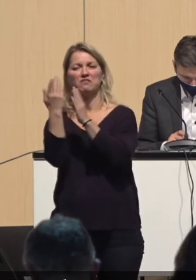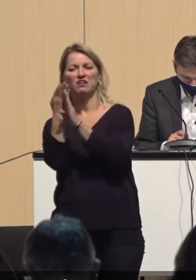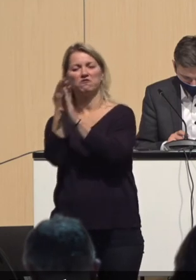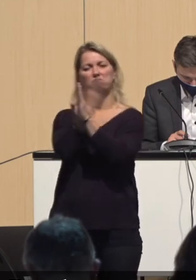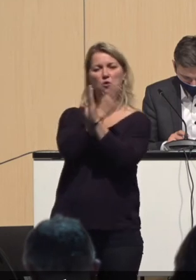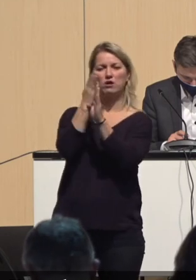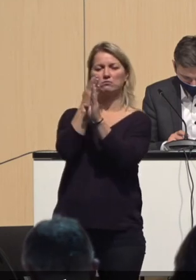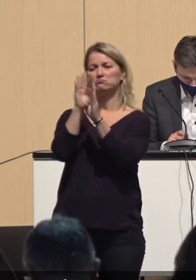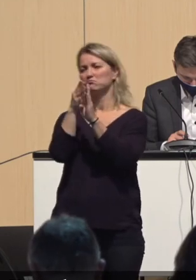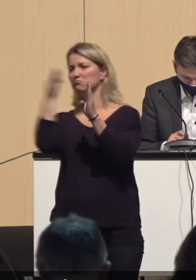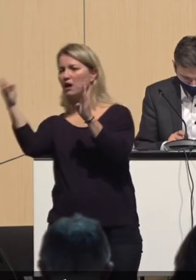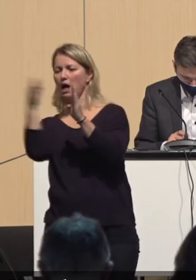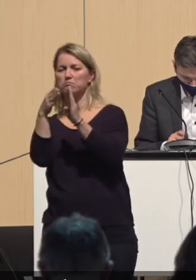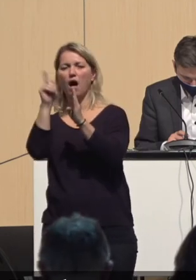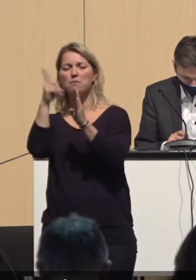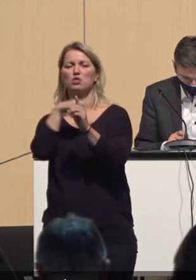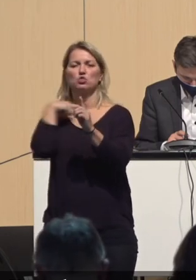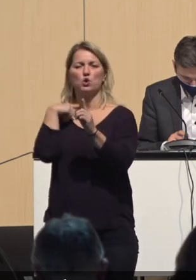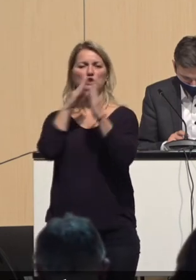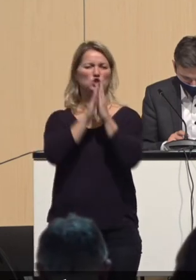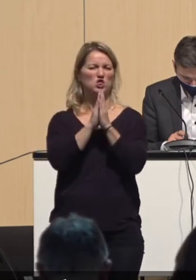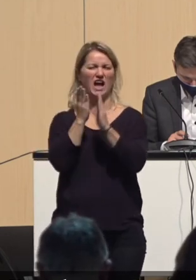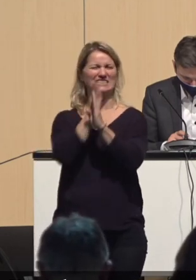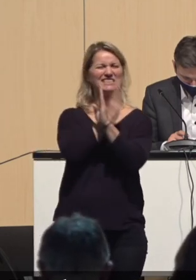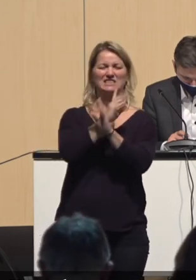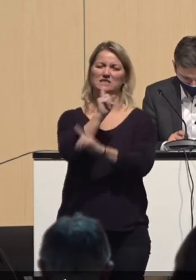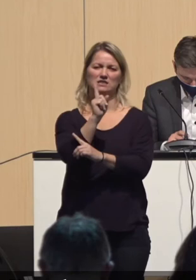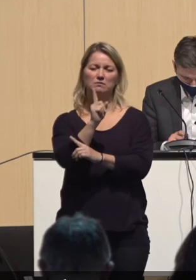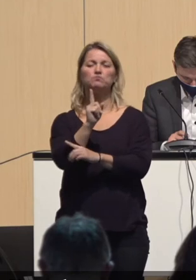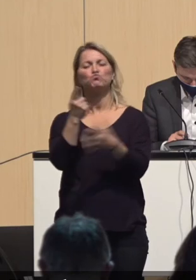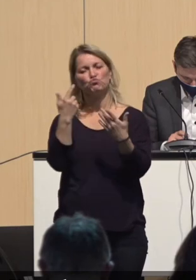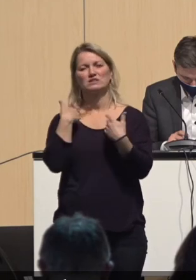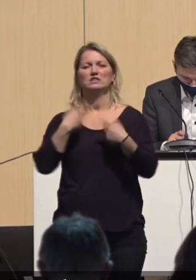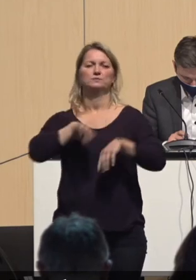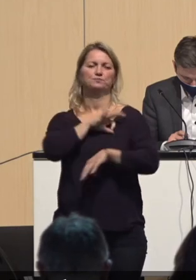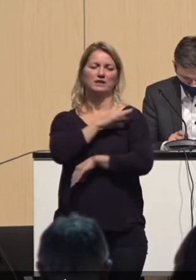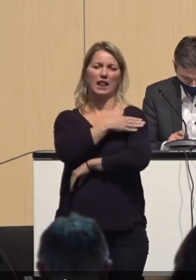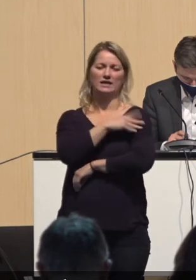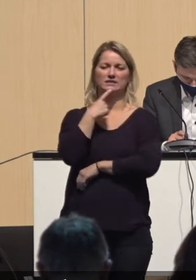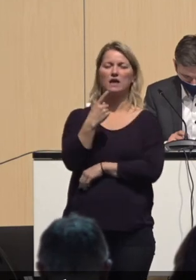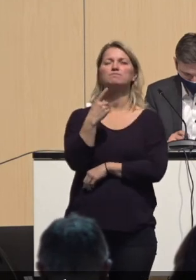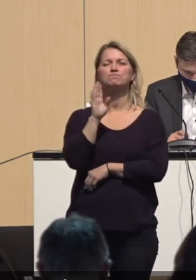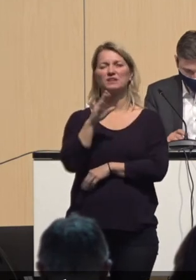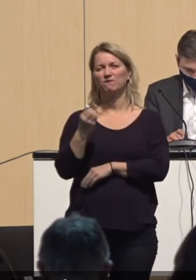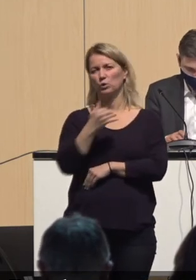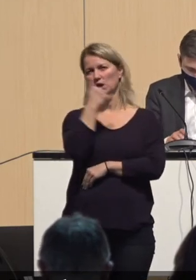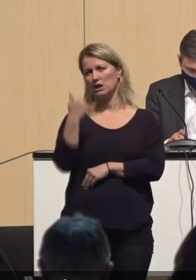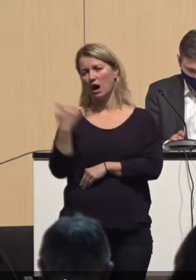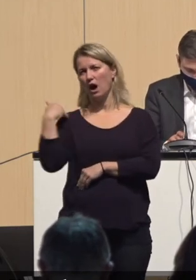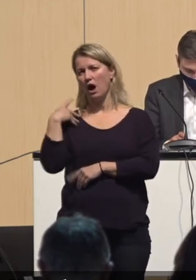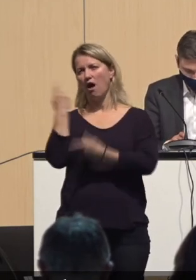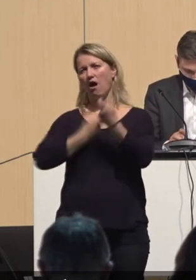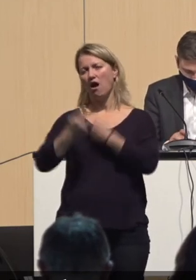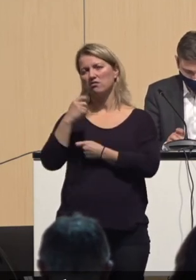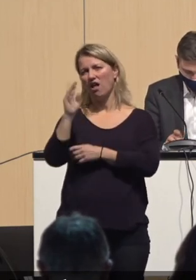eben nicht vor den Totensonntag. Und da haben wir als Linke gesagt, gut, da ging es darum, die Verluste aus dem Frühjahr für Händler auszugleichen und